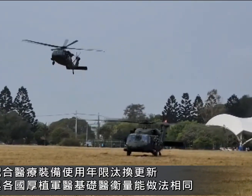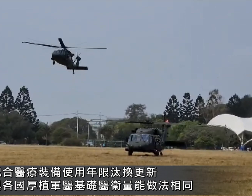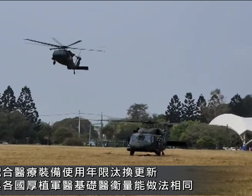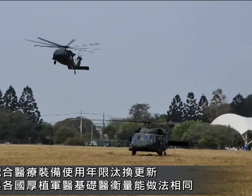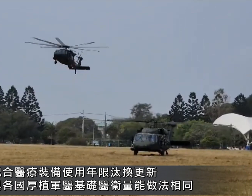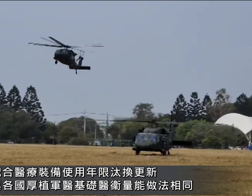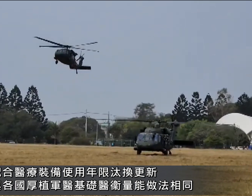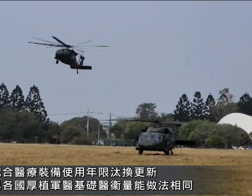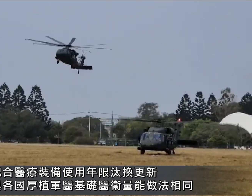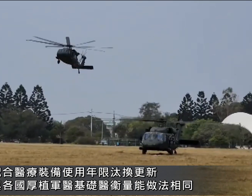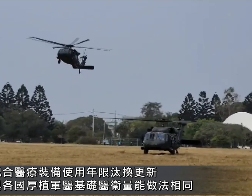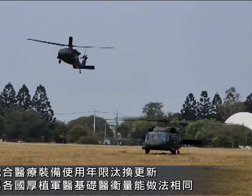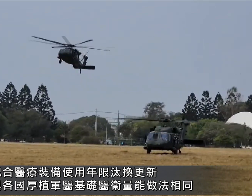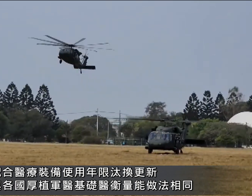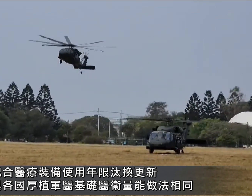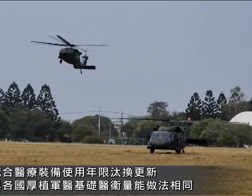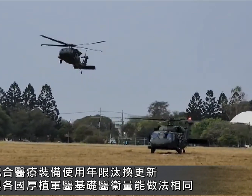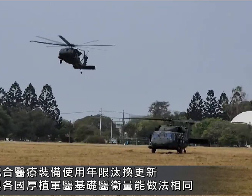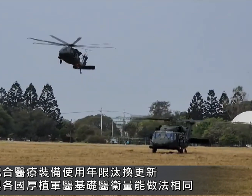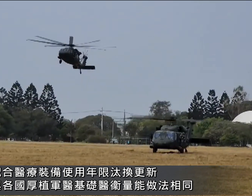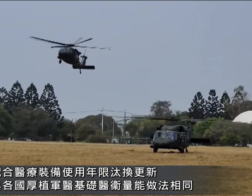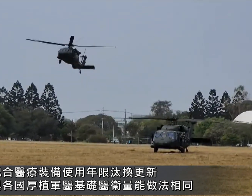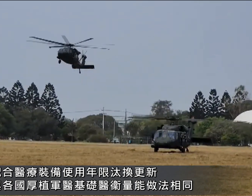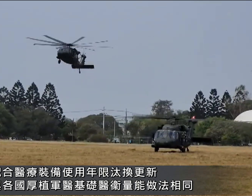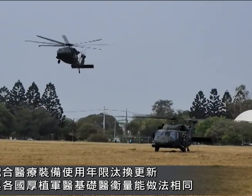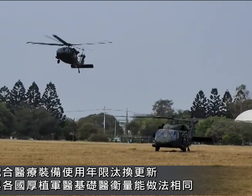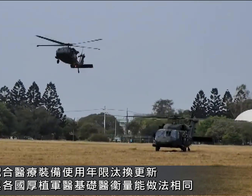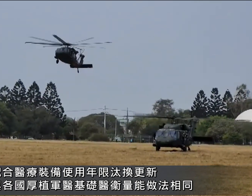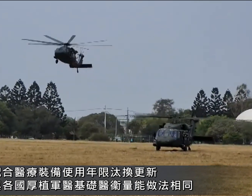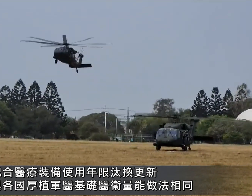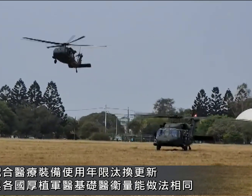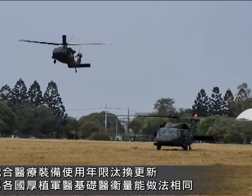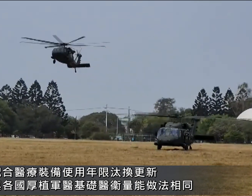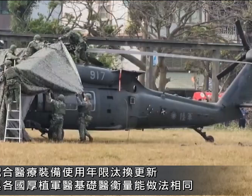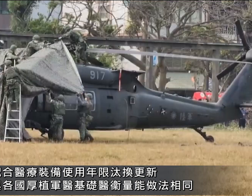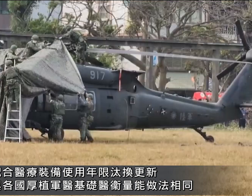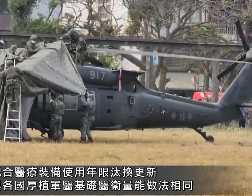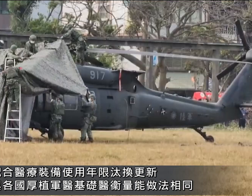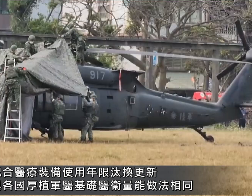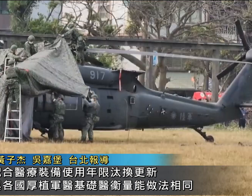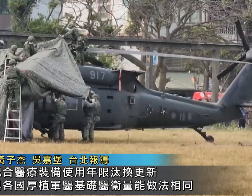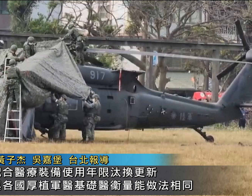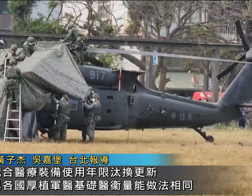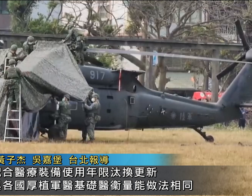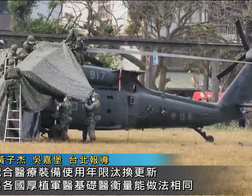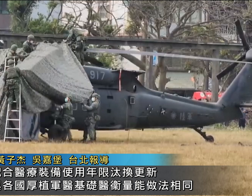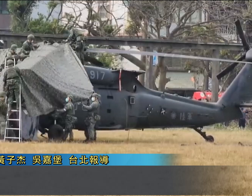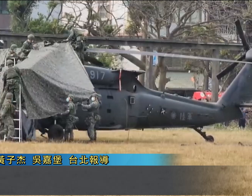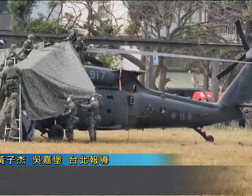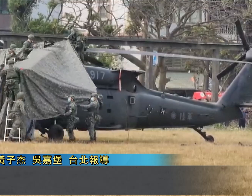汰换更新，与各国后职军医基础医卫量能做法相同。记者黄子杰、吴家宝台北报道。